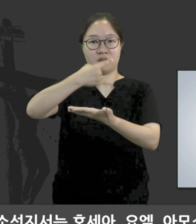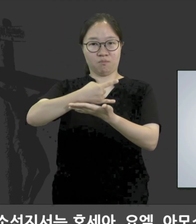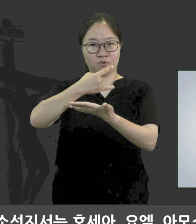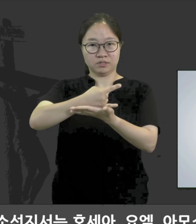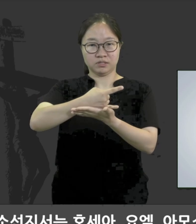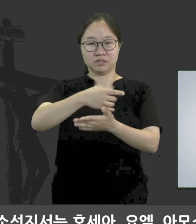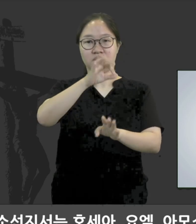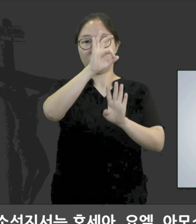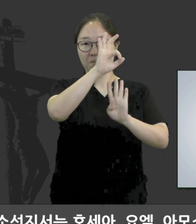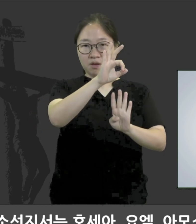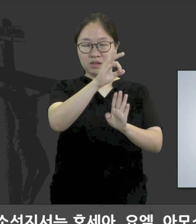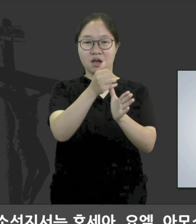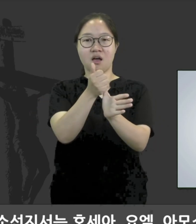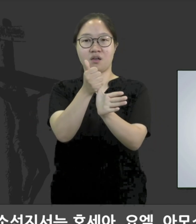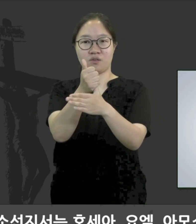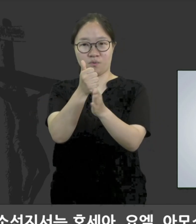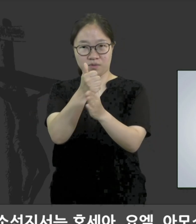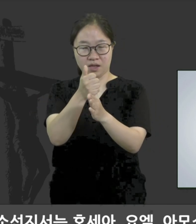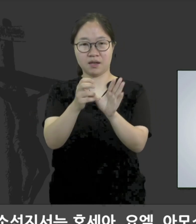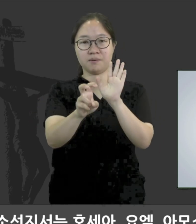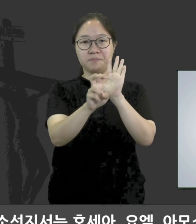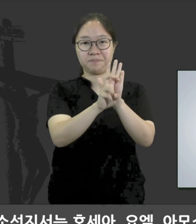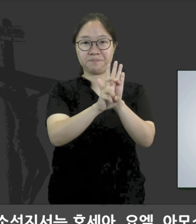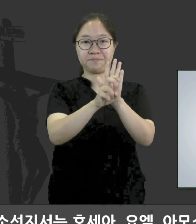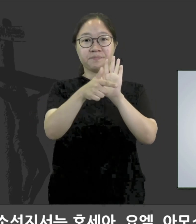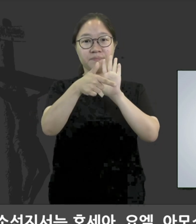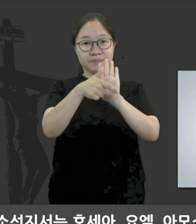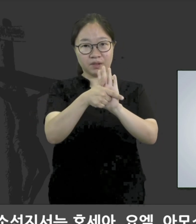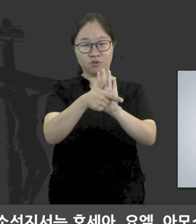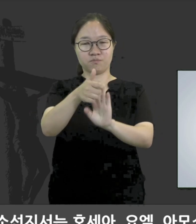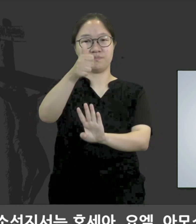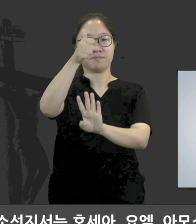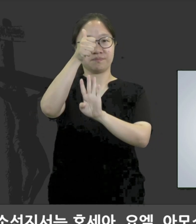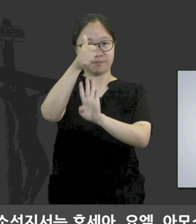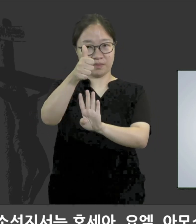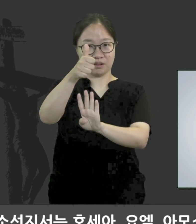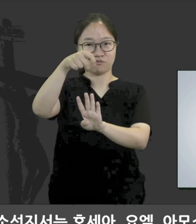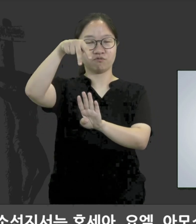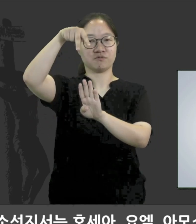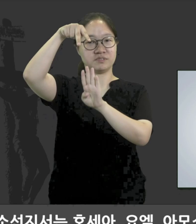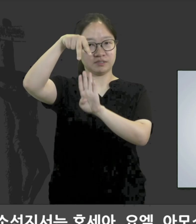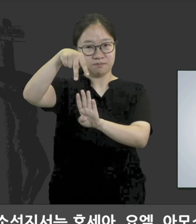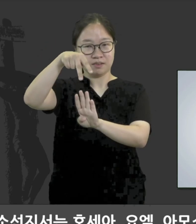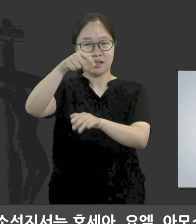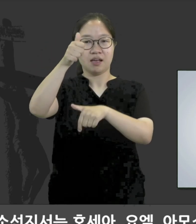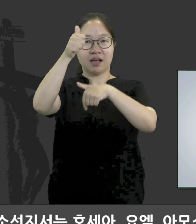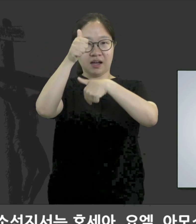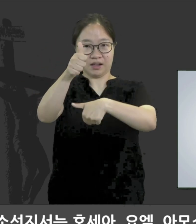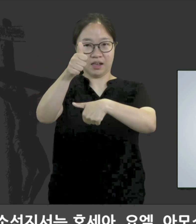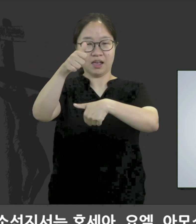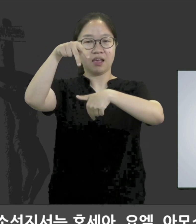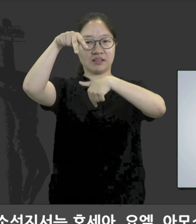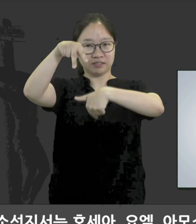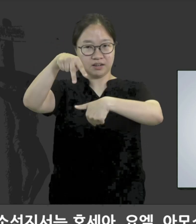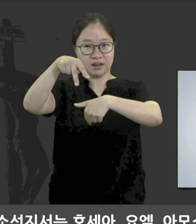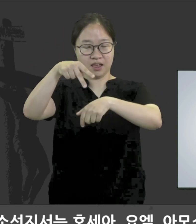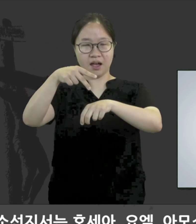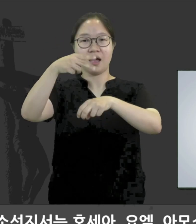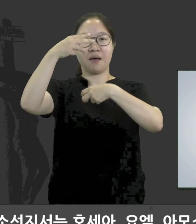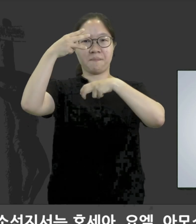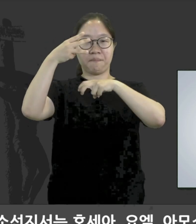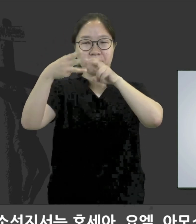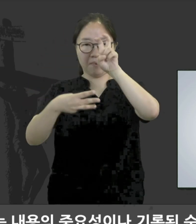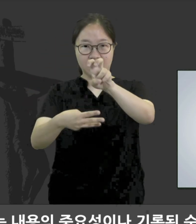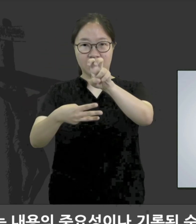오바댜, 요나, 미가, 나훔, 하박국, 스바냐, 학개, 스가랴, 말라기를